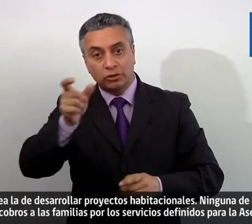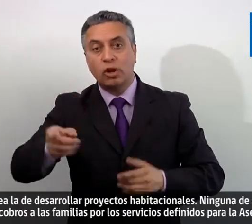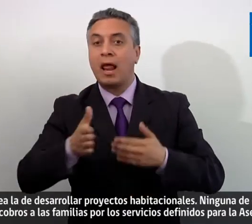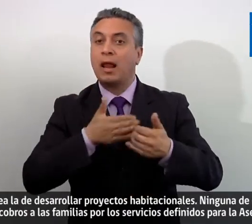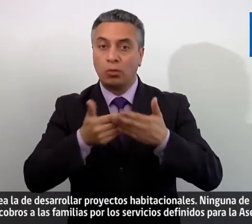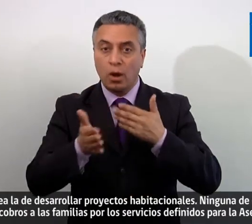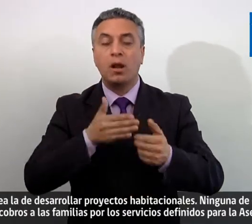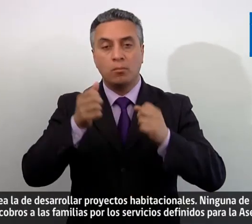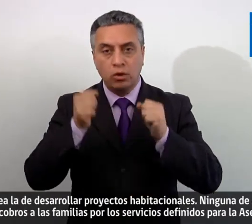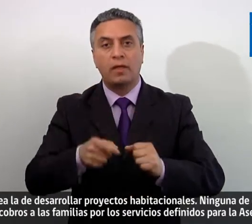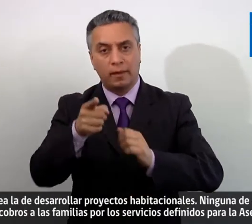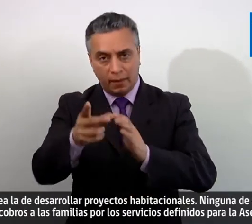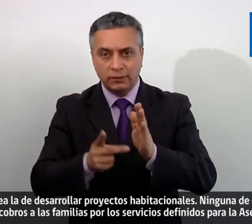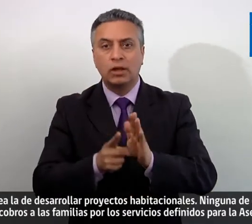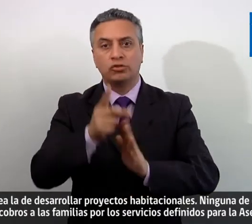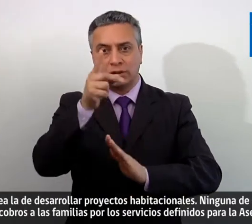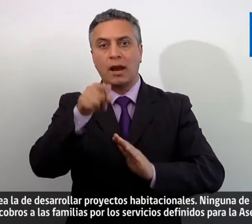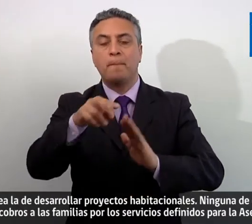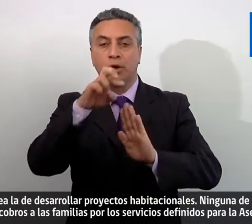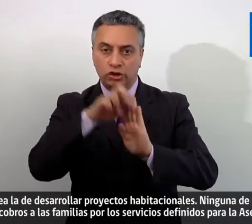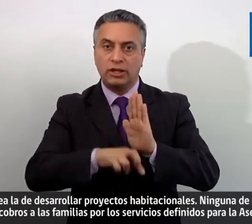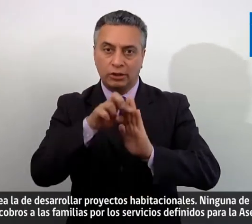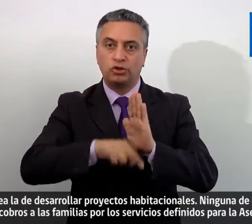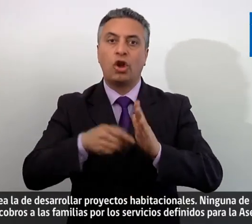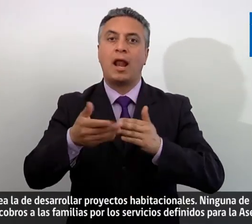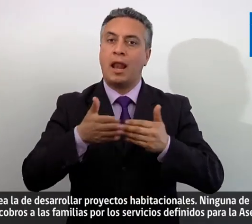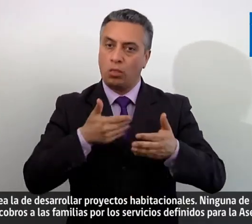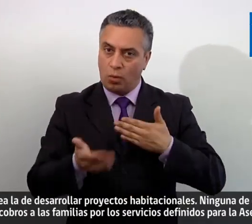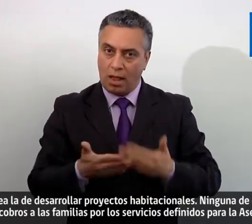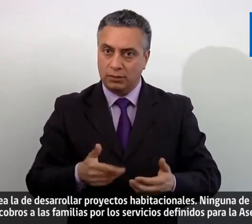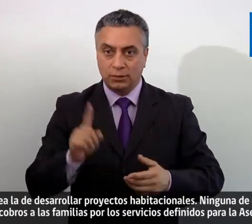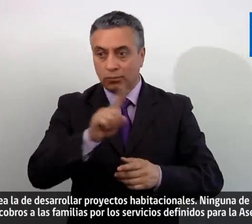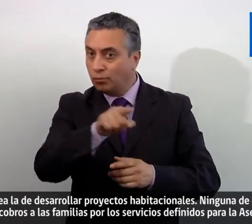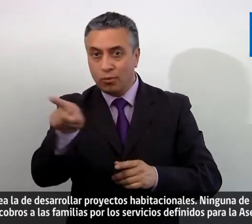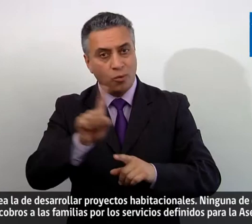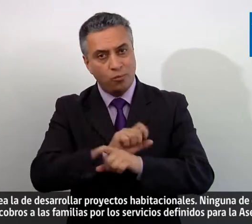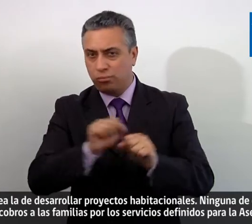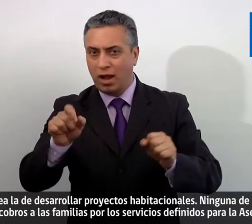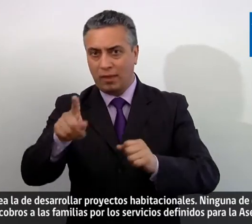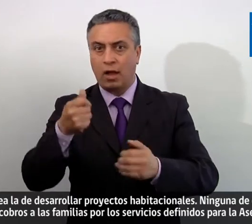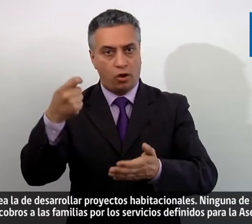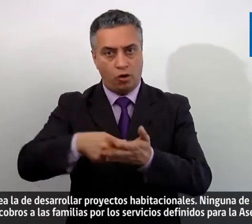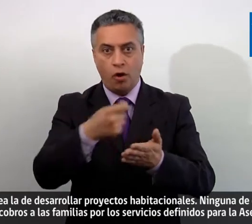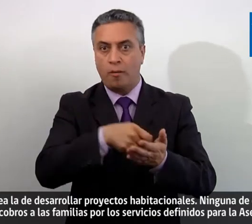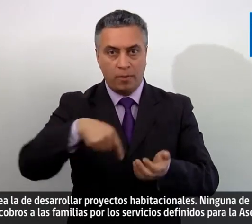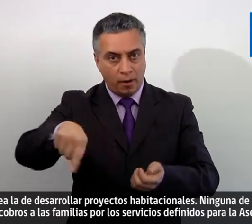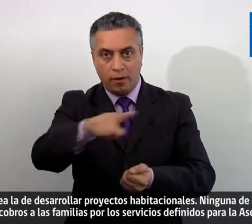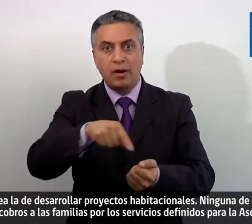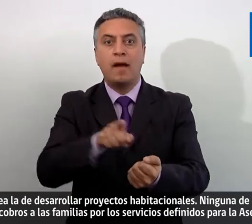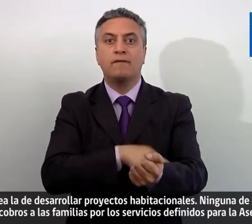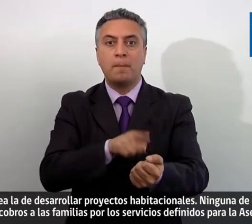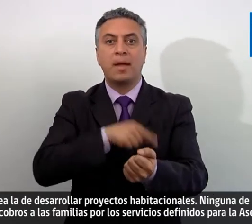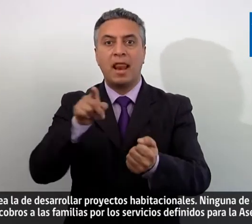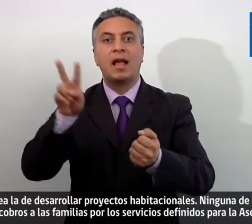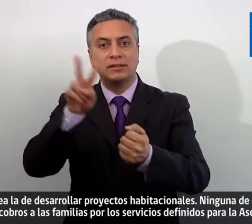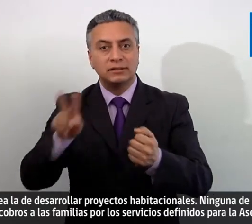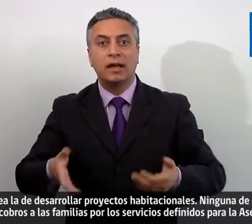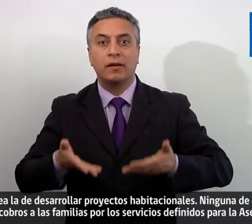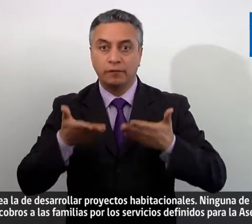función sea la de desarrollar proyectos habitacionales. Ninguna de ellas podrá realizar cobros a las familias por los servicios definidos